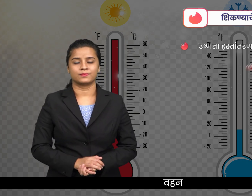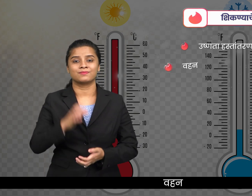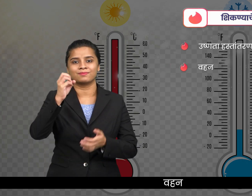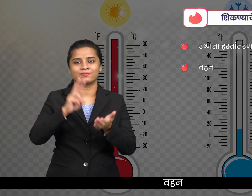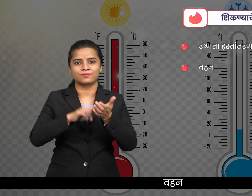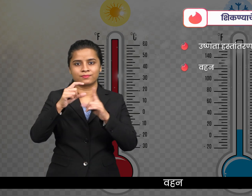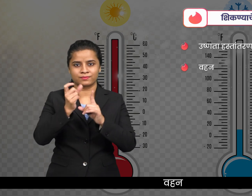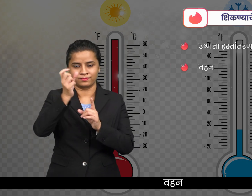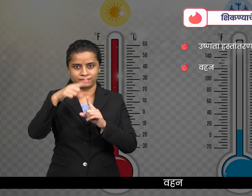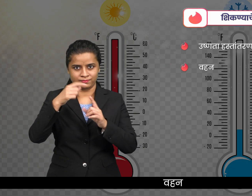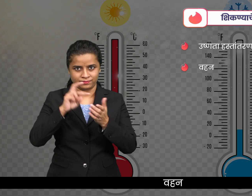वहन,